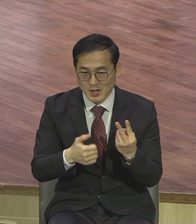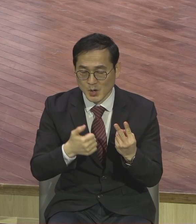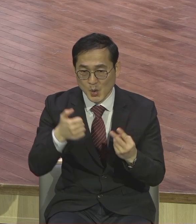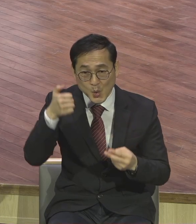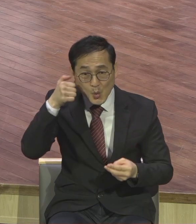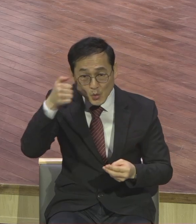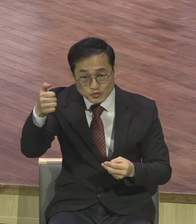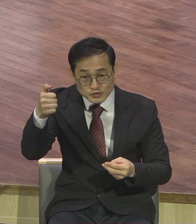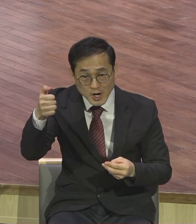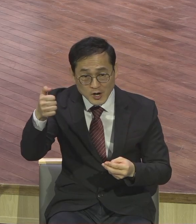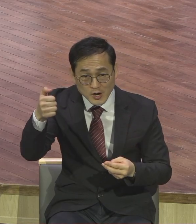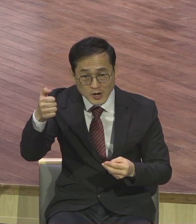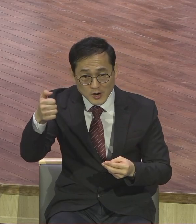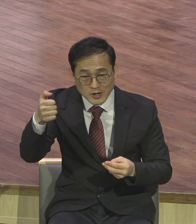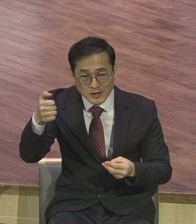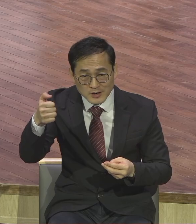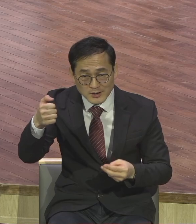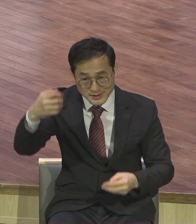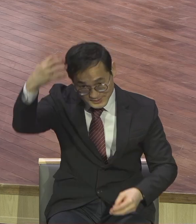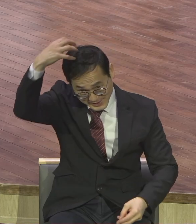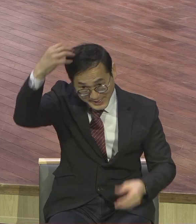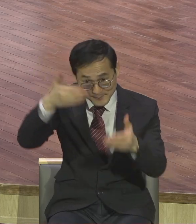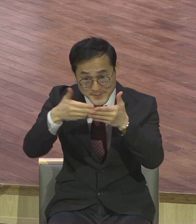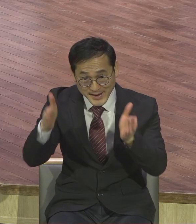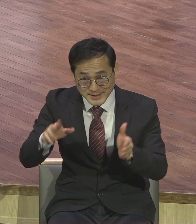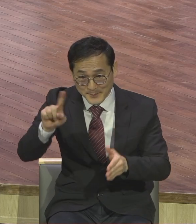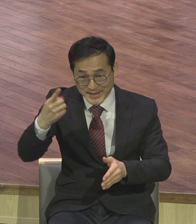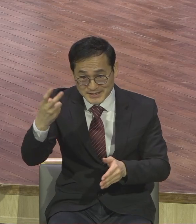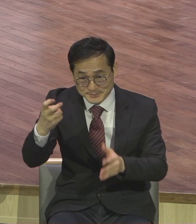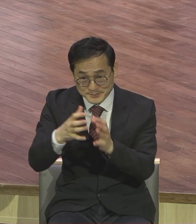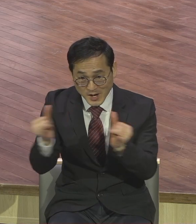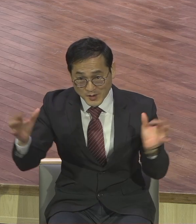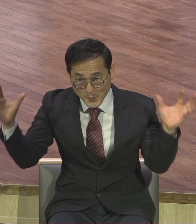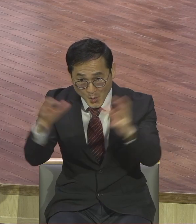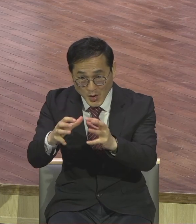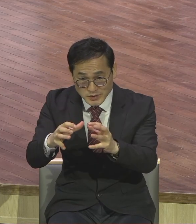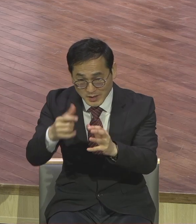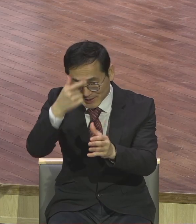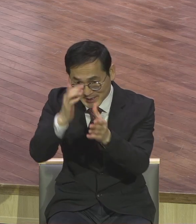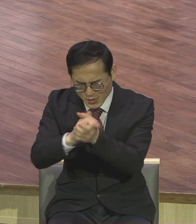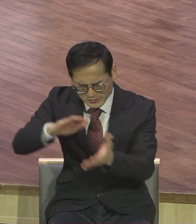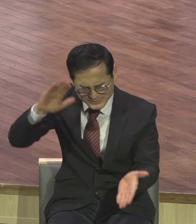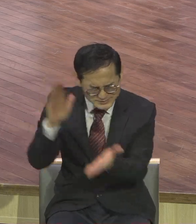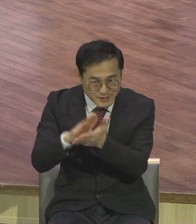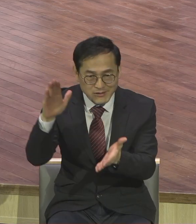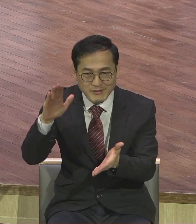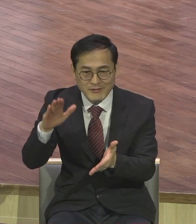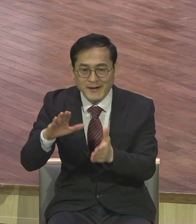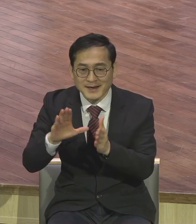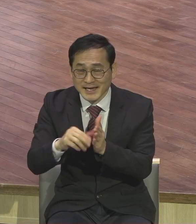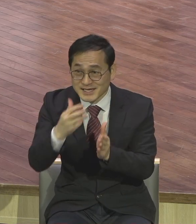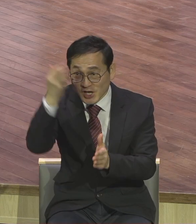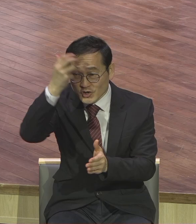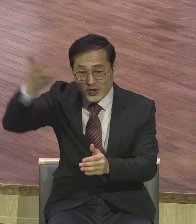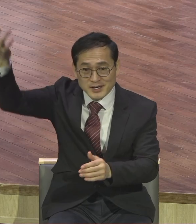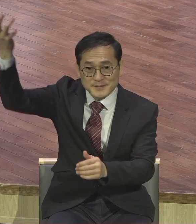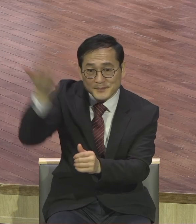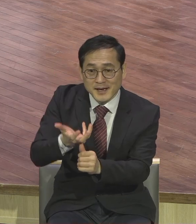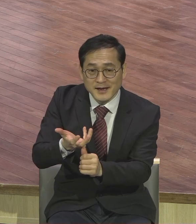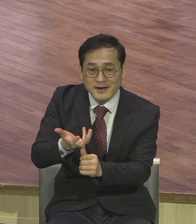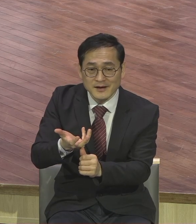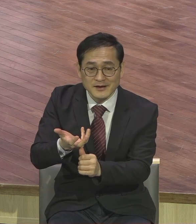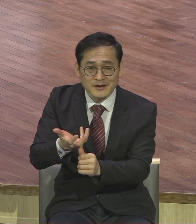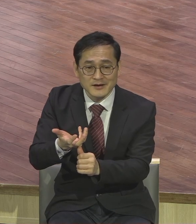오순절날 마가다락방에서 120명 성도가 모여가지고 그렇게 기도할 때 성령이